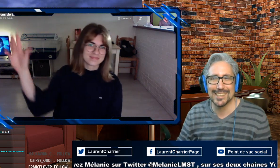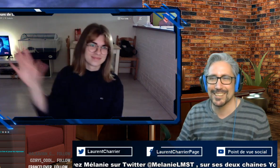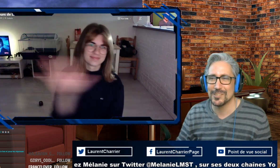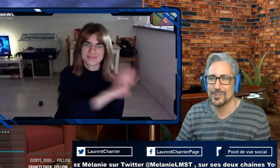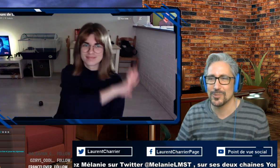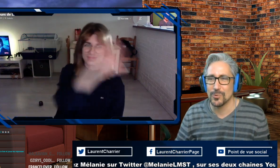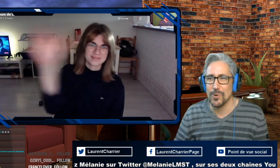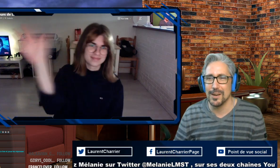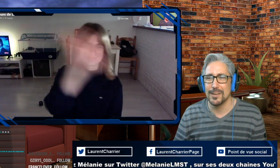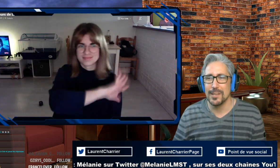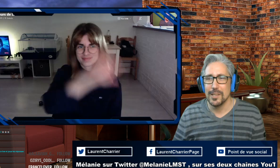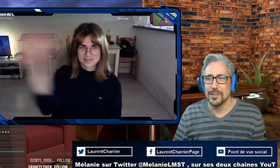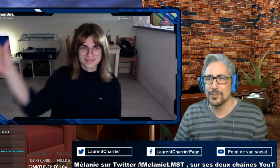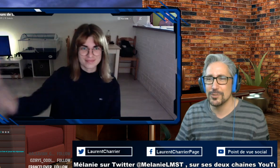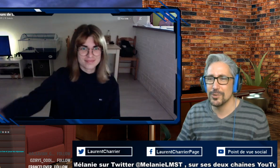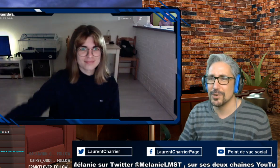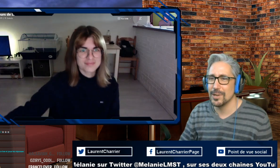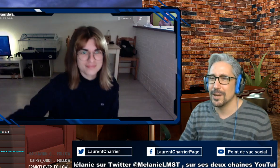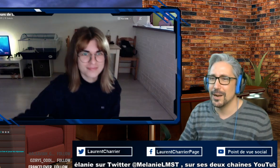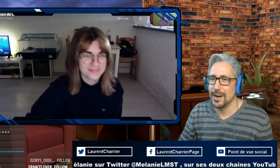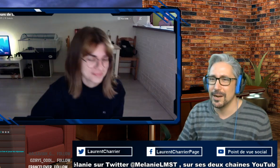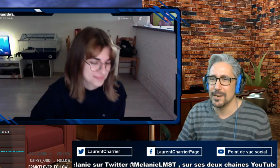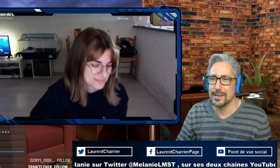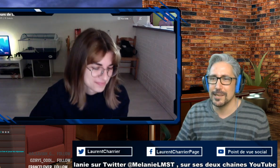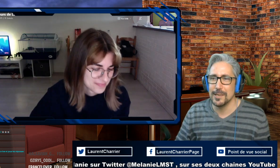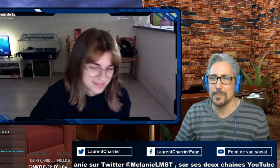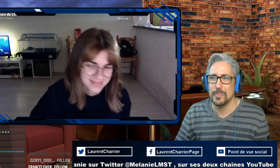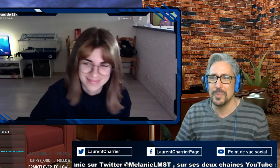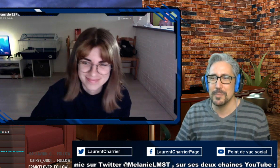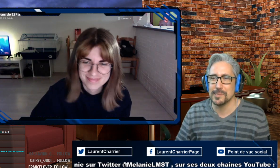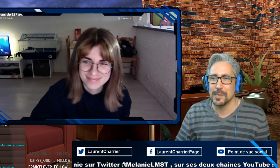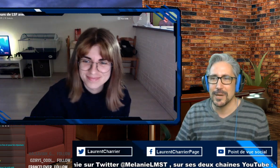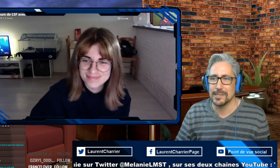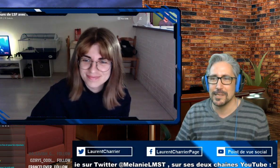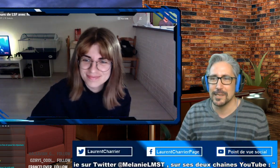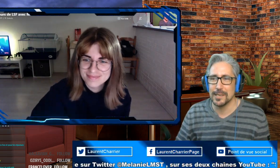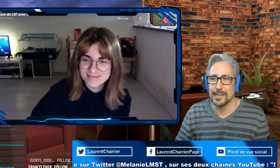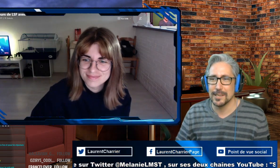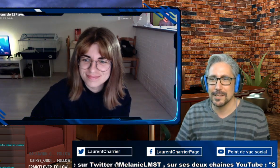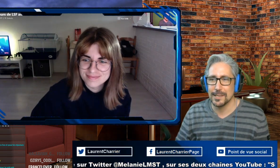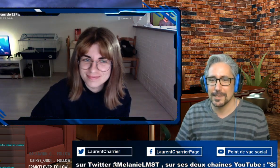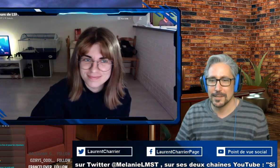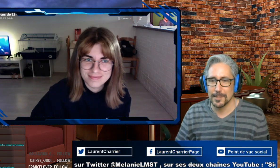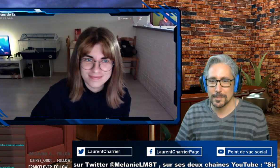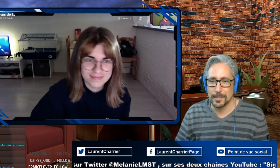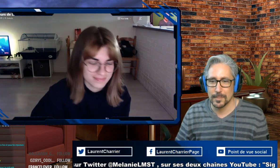4, 3, 2, 1. Et bim, c'est parti.